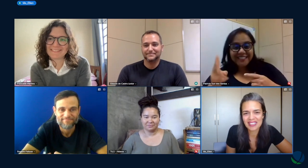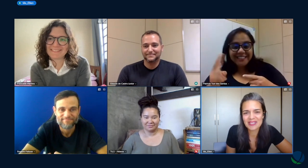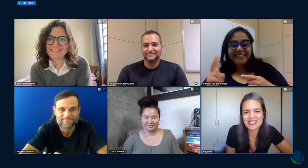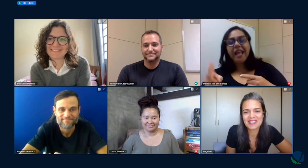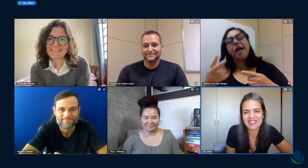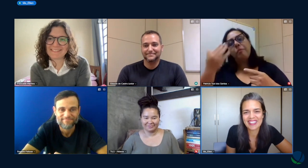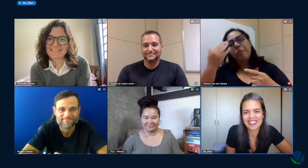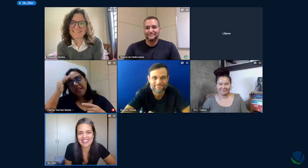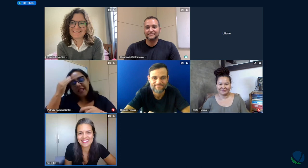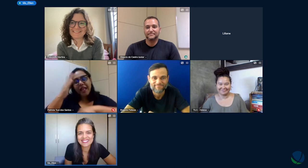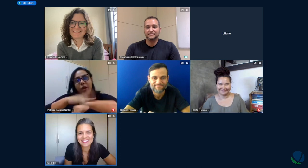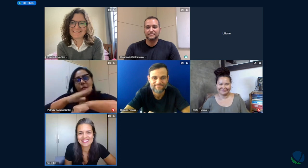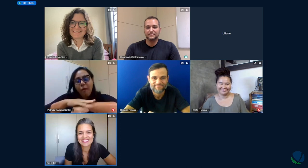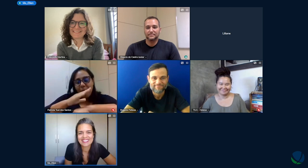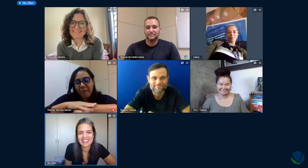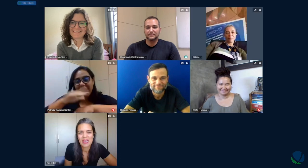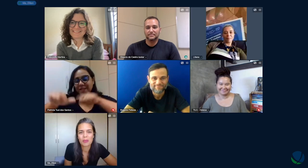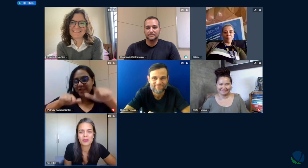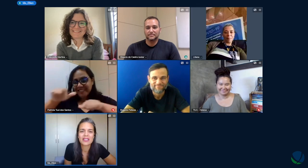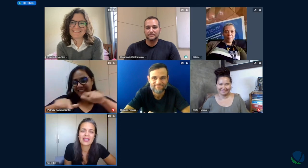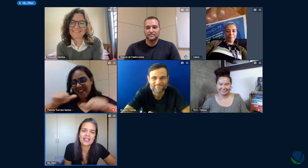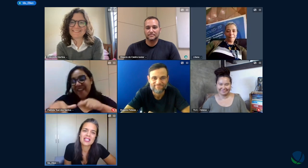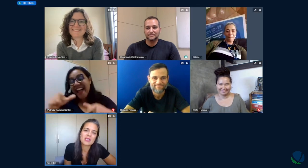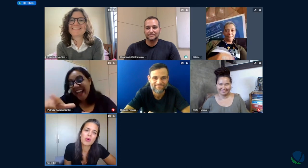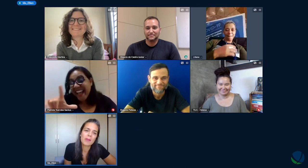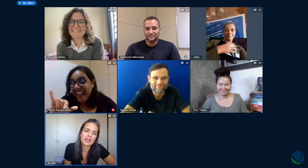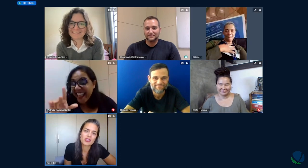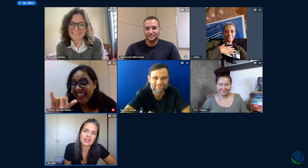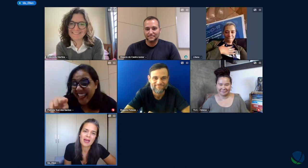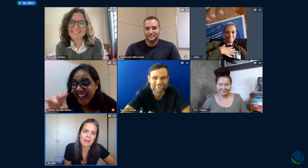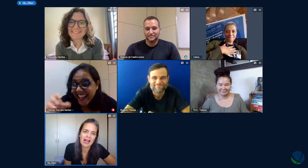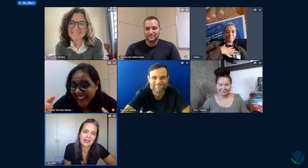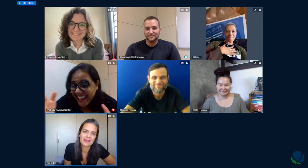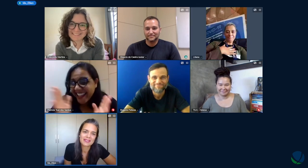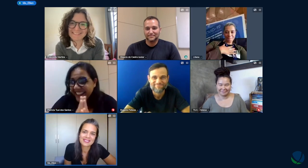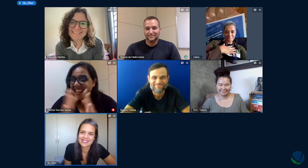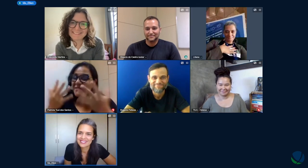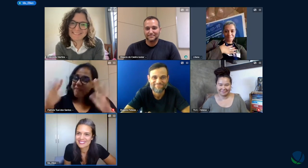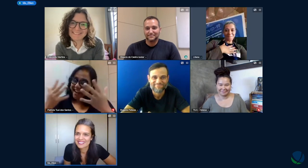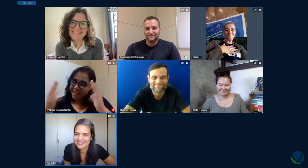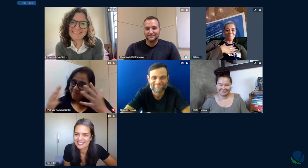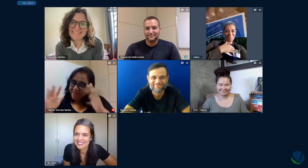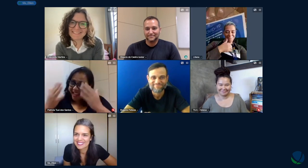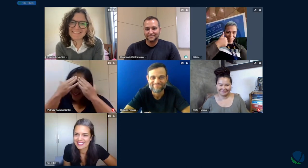dois filhos também, por entender esse momento de trabalho.